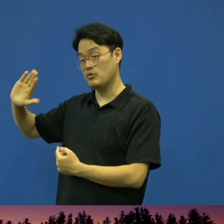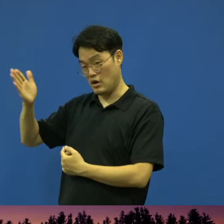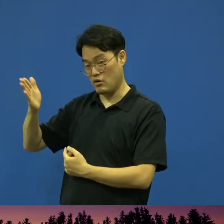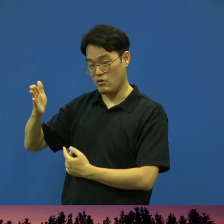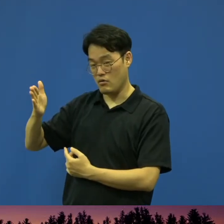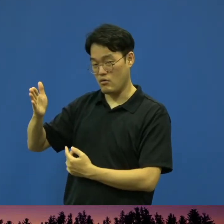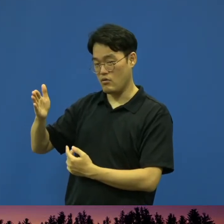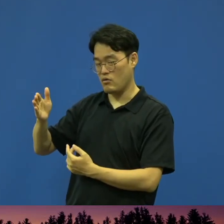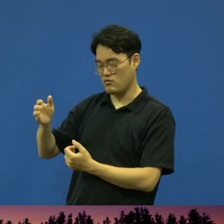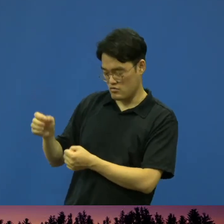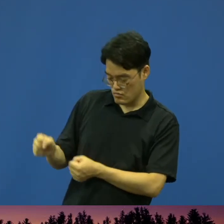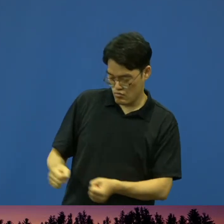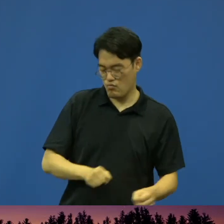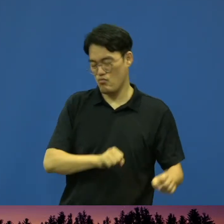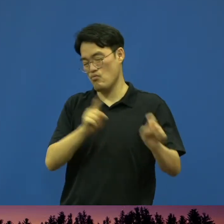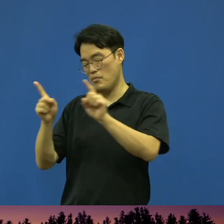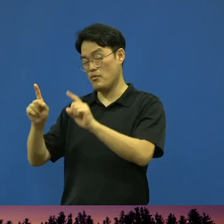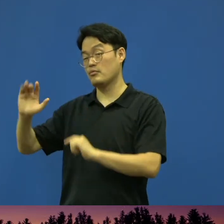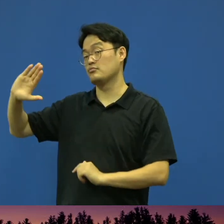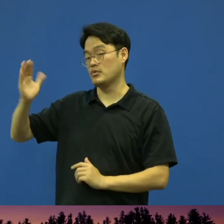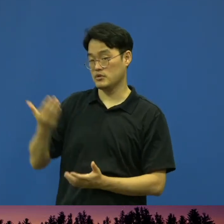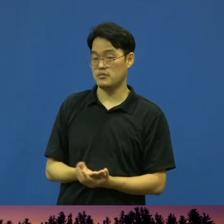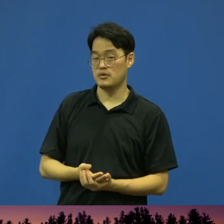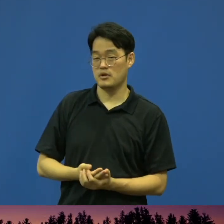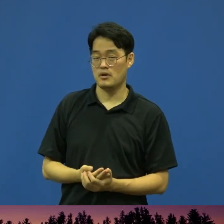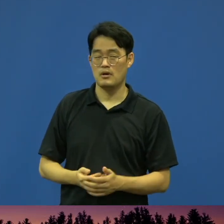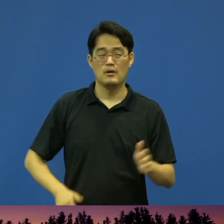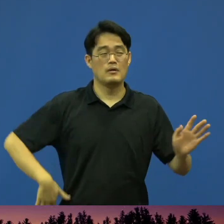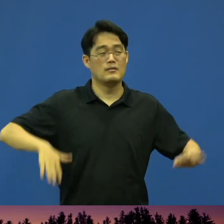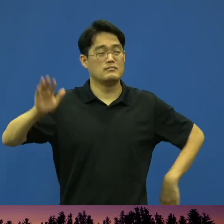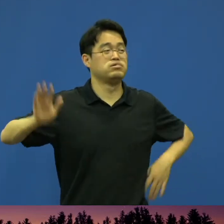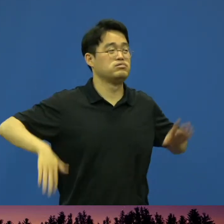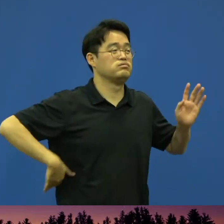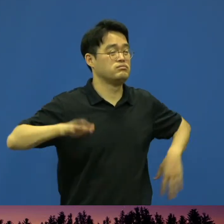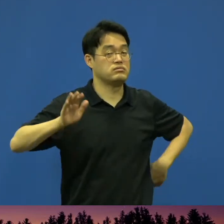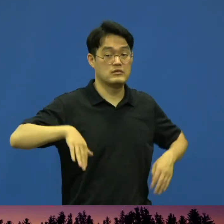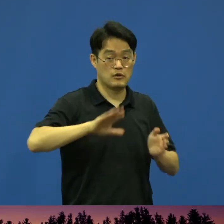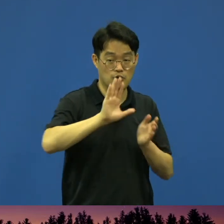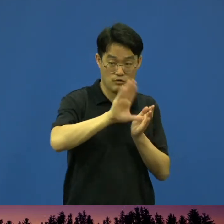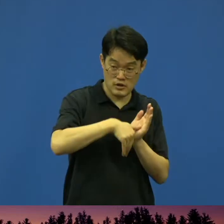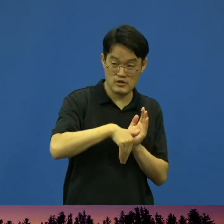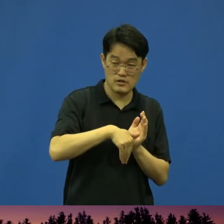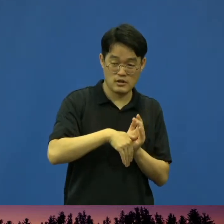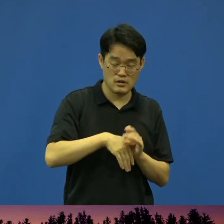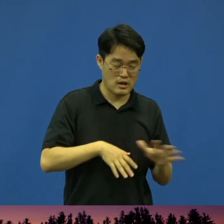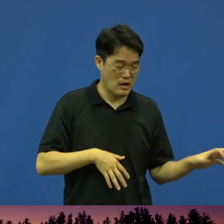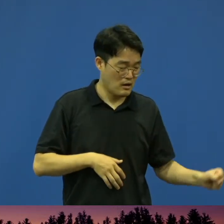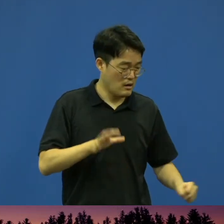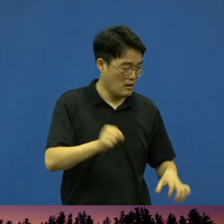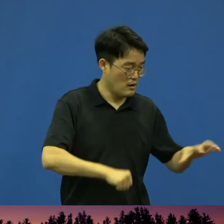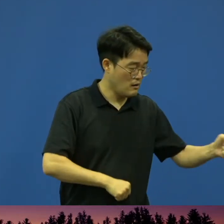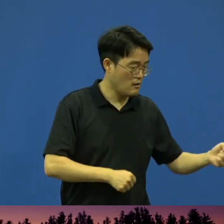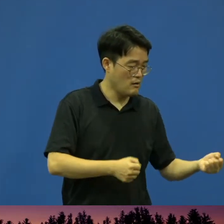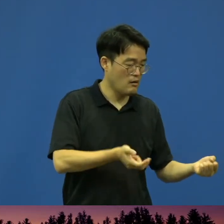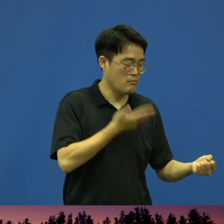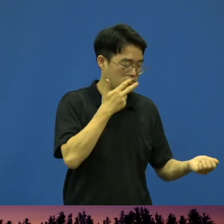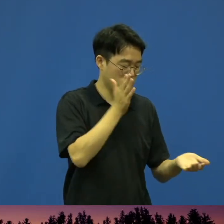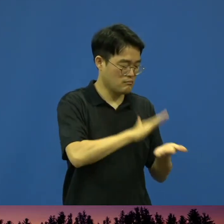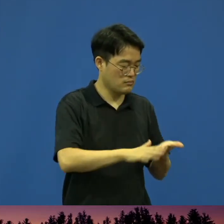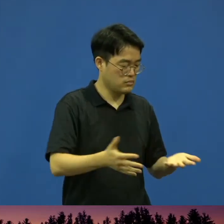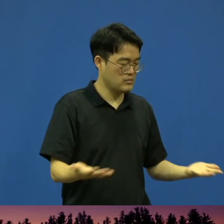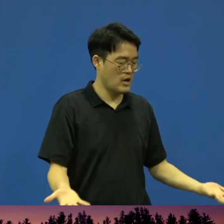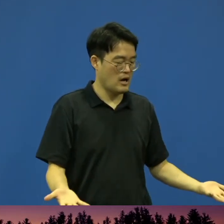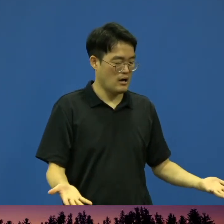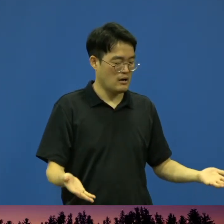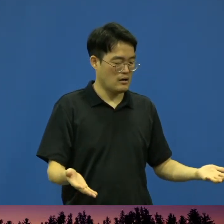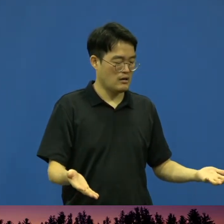아버지께로 향하게 되었습니다. 빈털털이 손이 되었을 때, 손에 잡은 것이 아무것도 없고 남는 것이 아무것도 없는 이